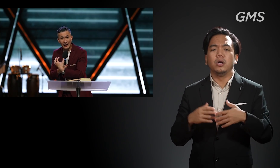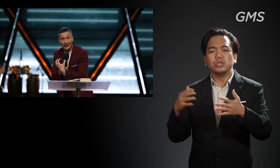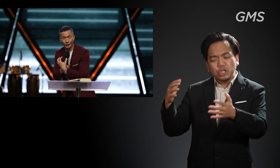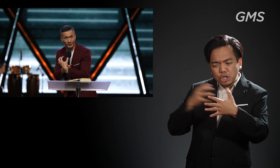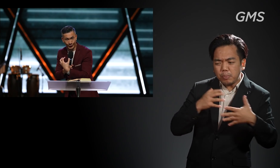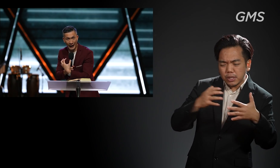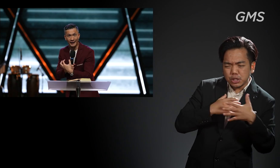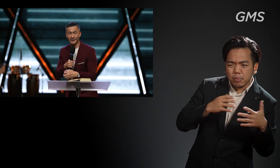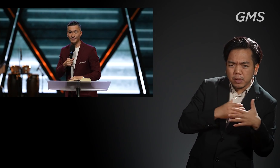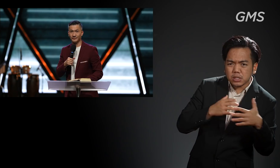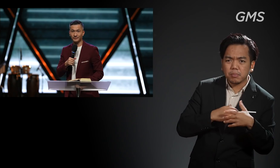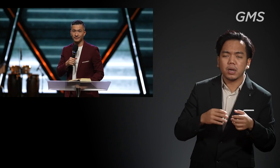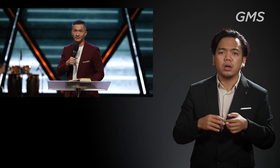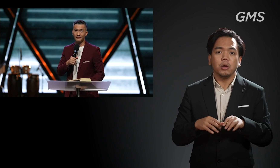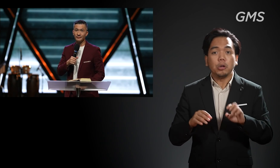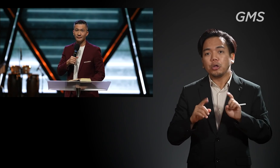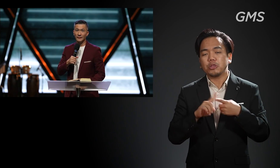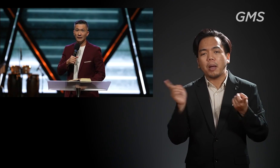dan digunakan untuk kebutuhan.